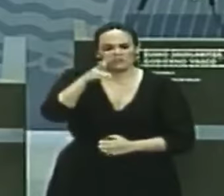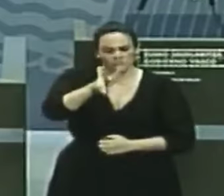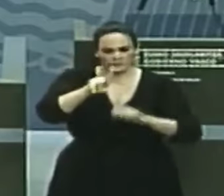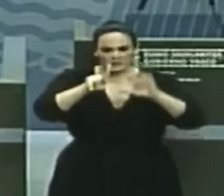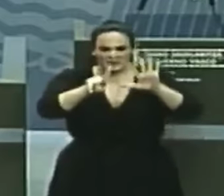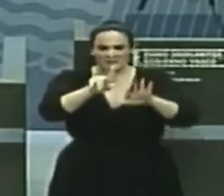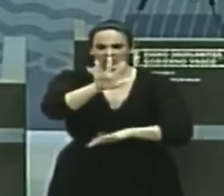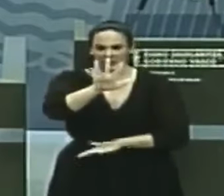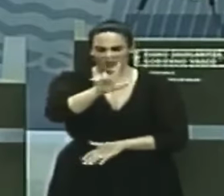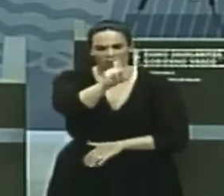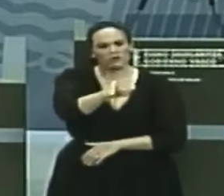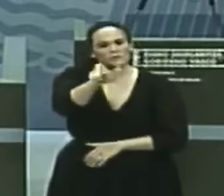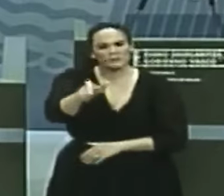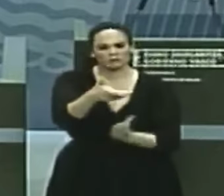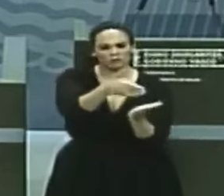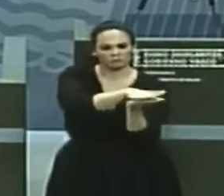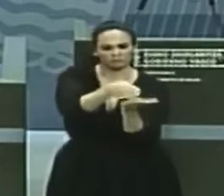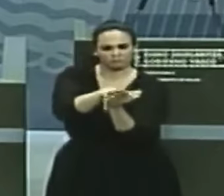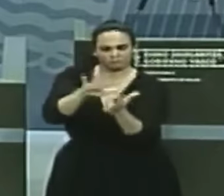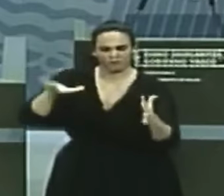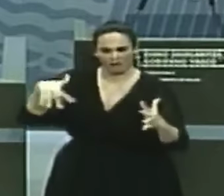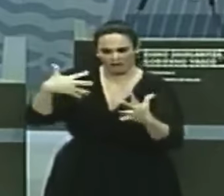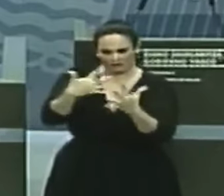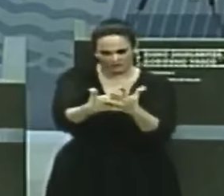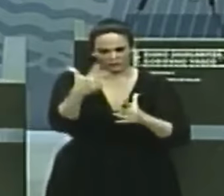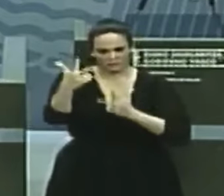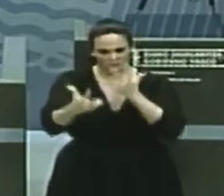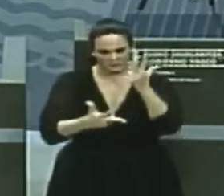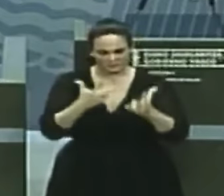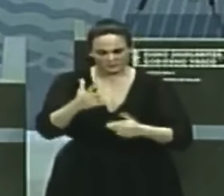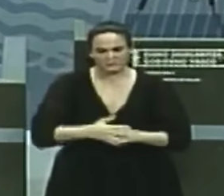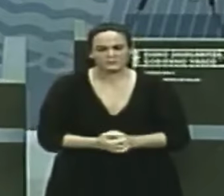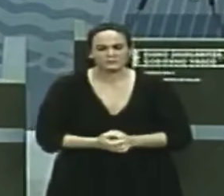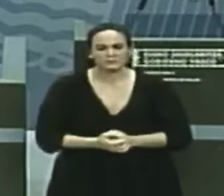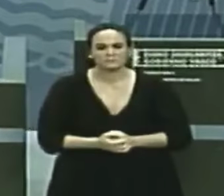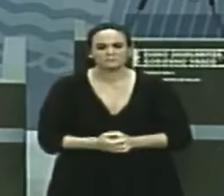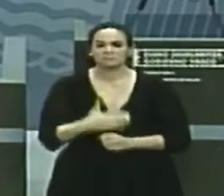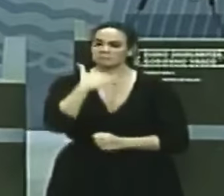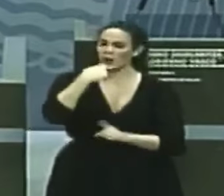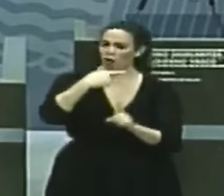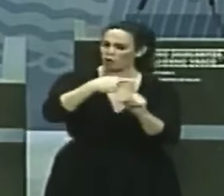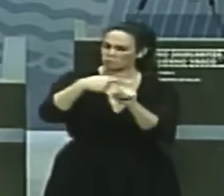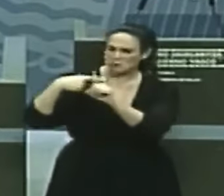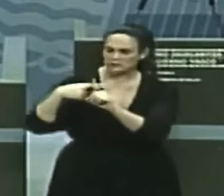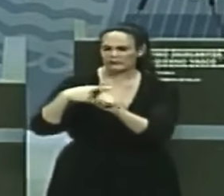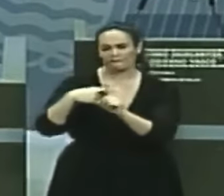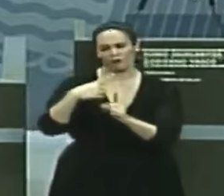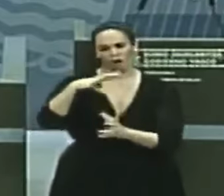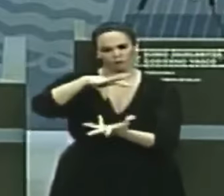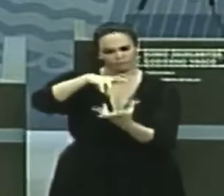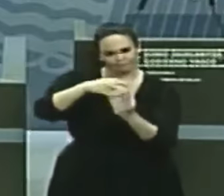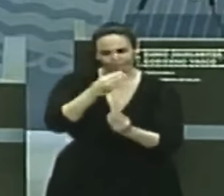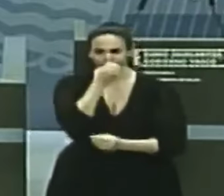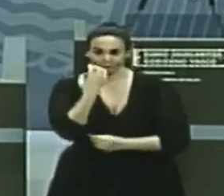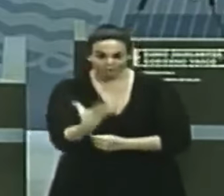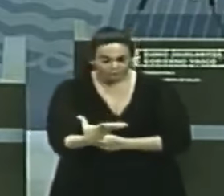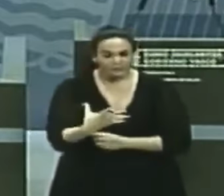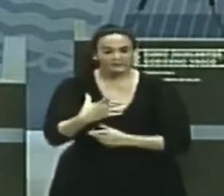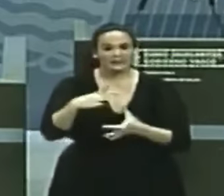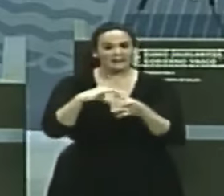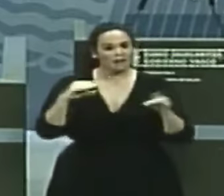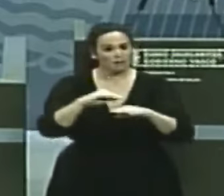personas las que han fallecido en euskadi como dato positivo cabe destacar que entre las personas recuperadas